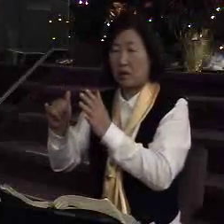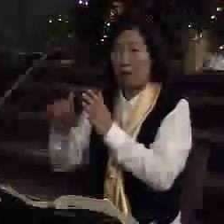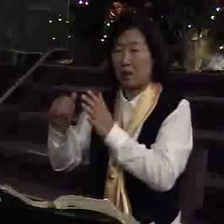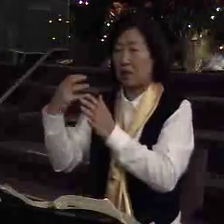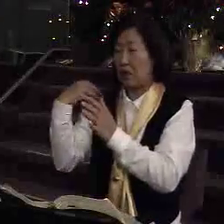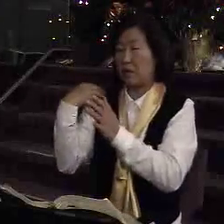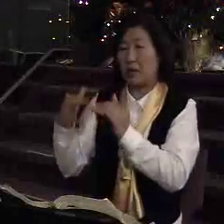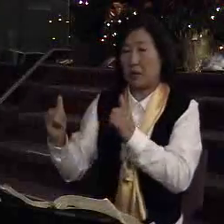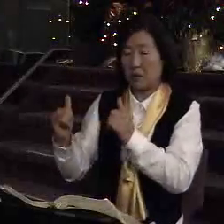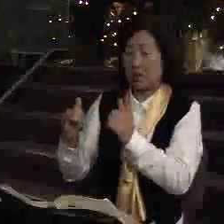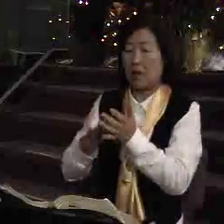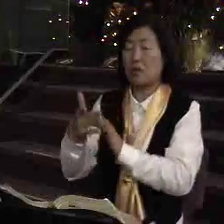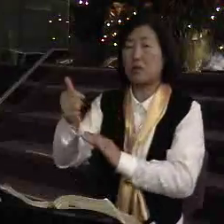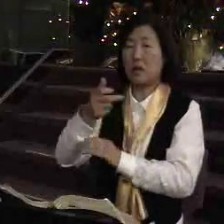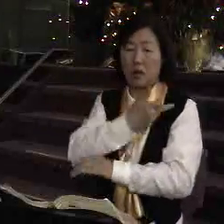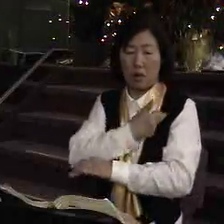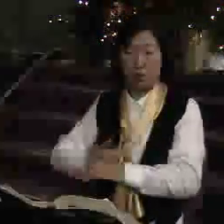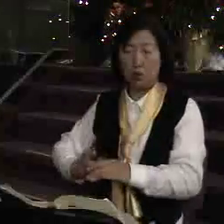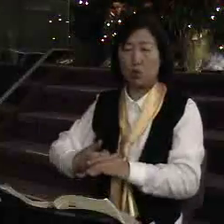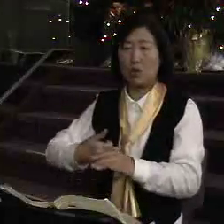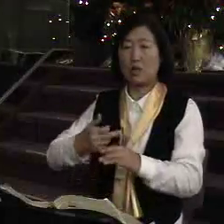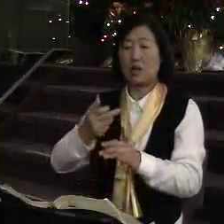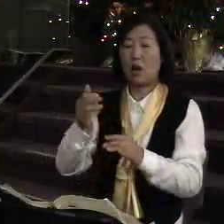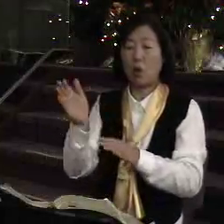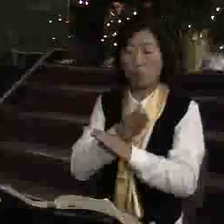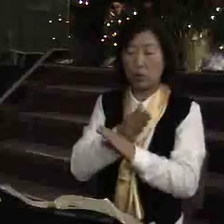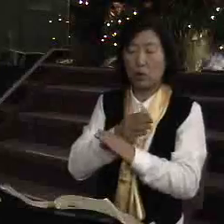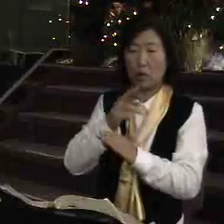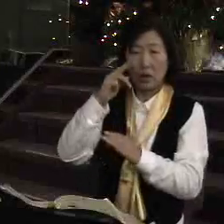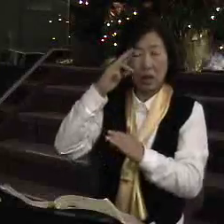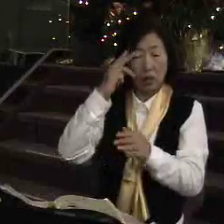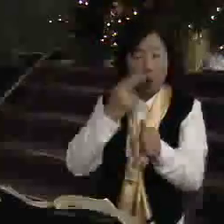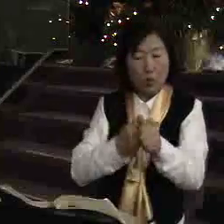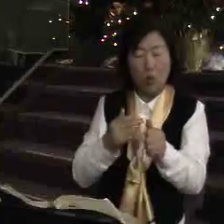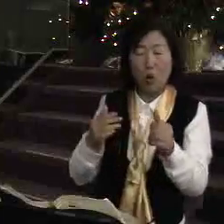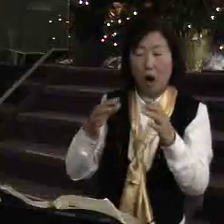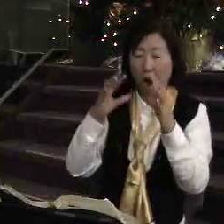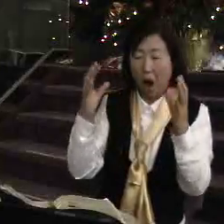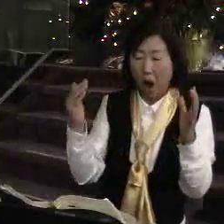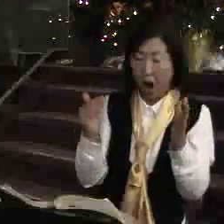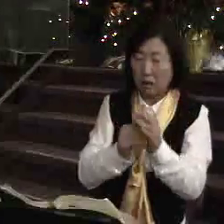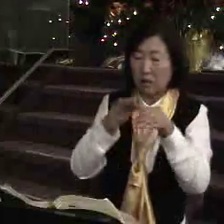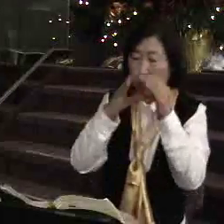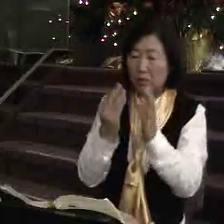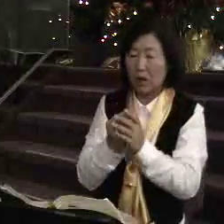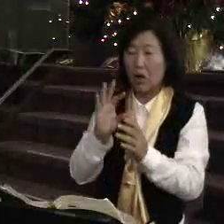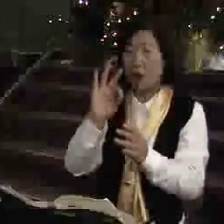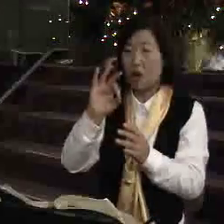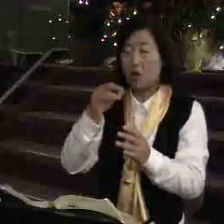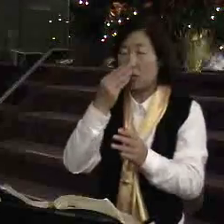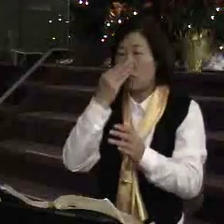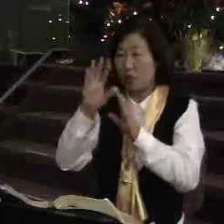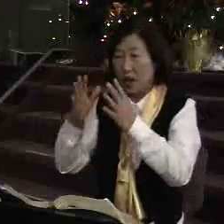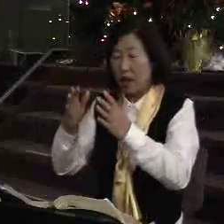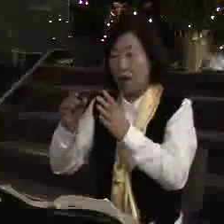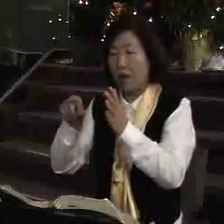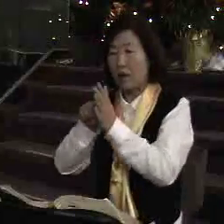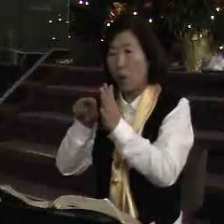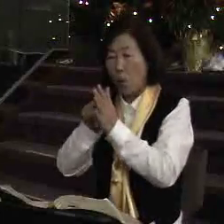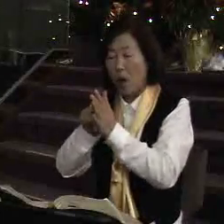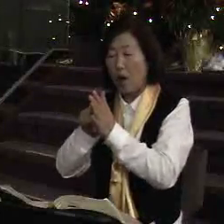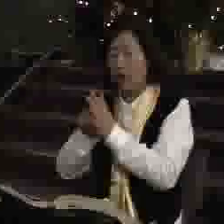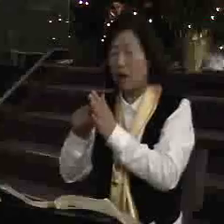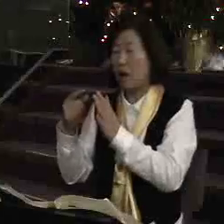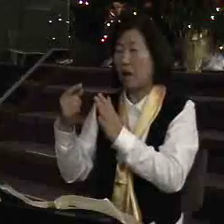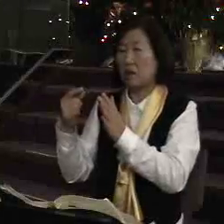지도자였거든요. 예수님의 12 제자들로부터 이 사도 바울까지 다 유대교 백그라운드가 있는 분들이었기 때문에